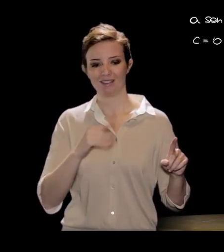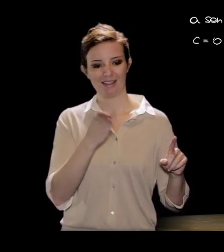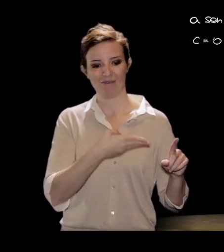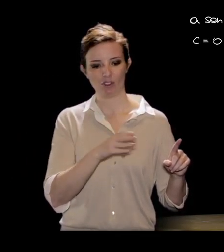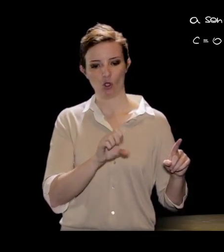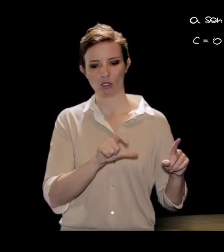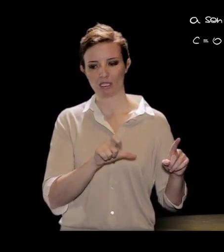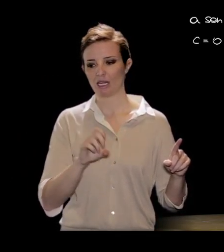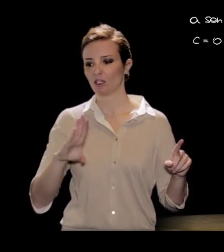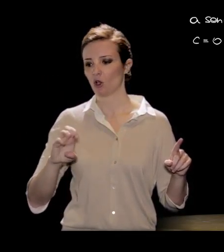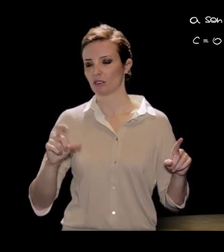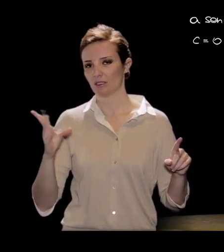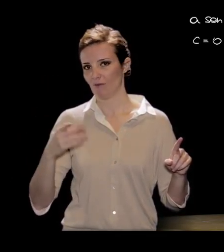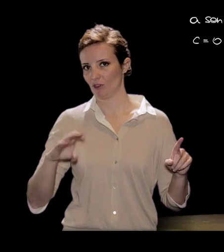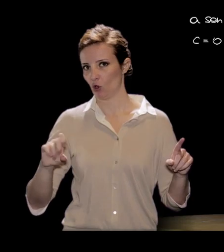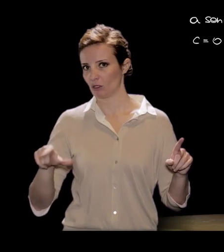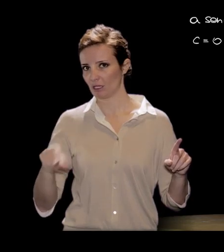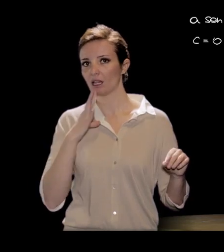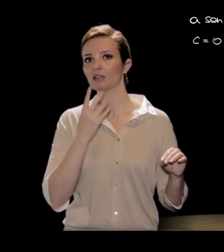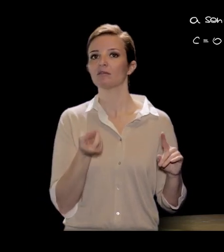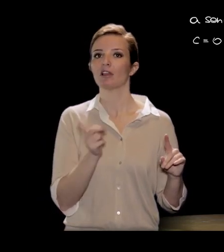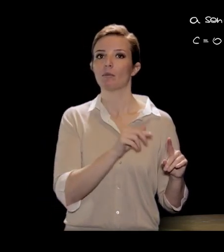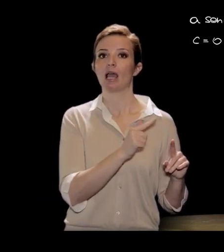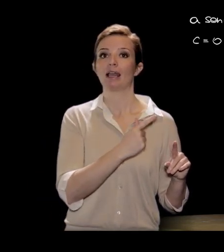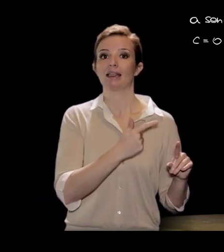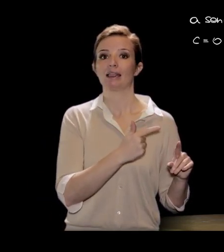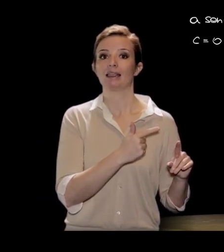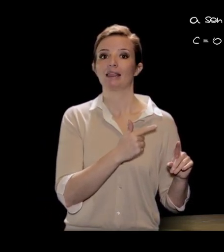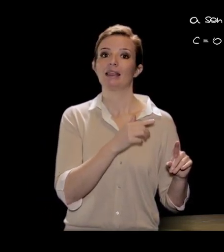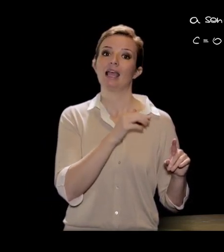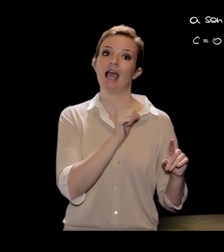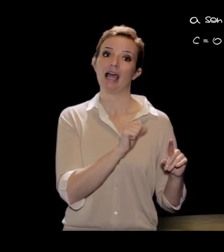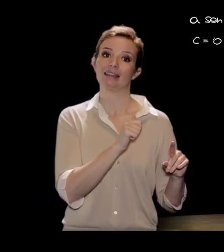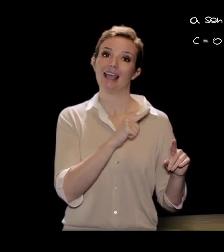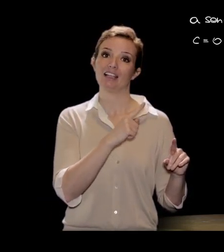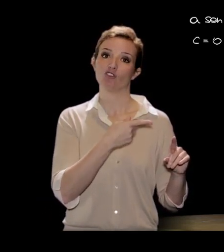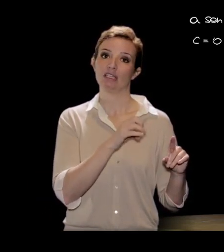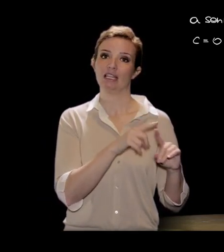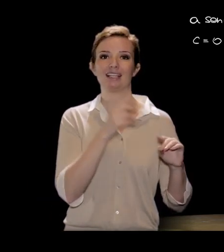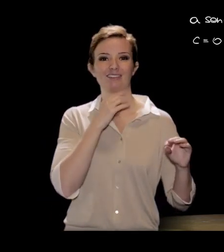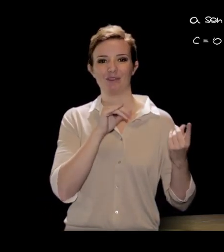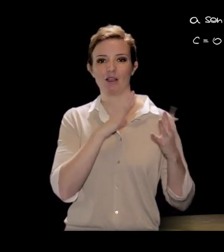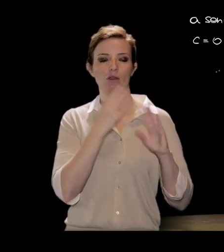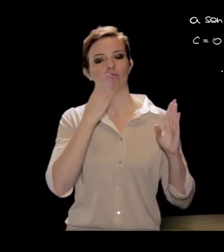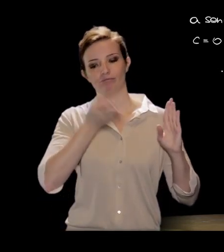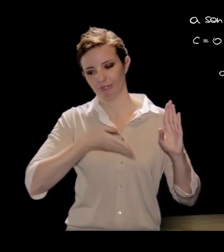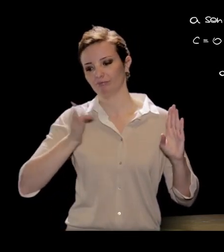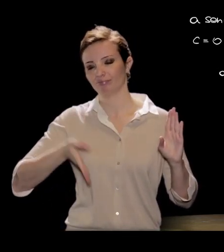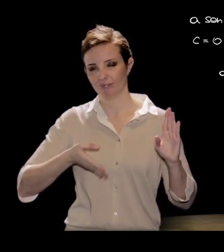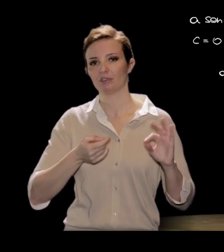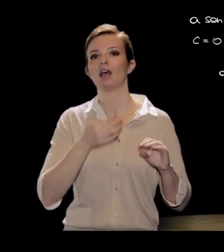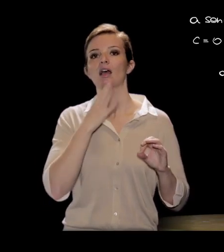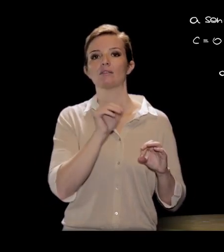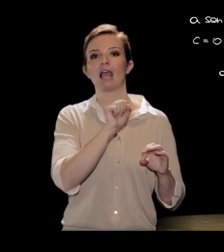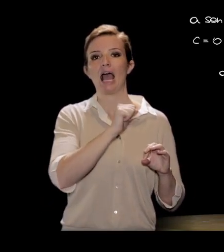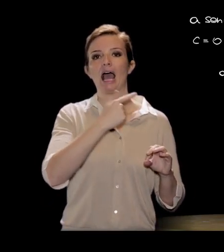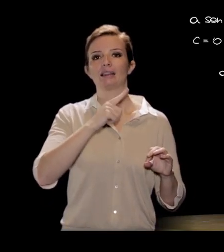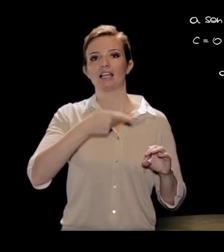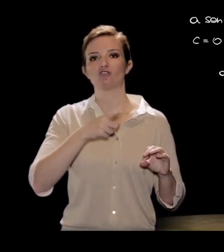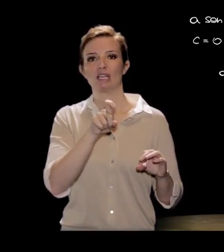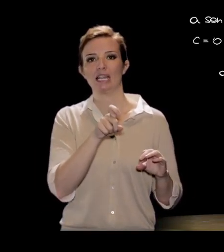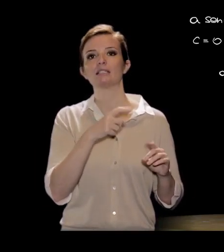qua a tangente x, qua scompare il coseno che si semplifica evidentemente quindi a tangente x